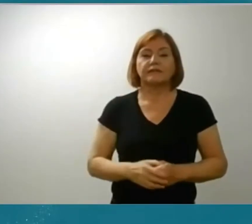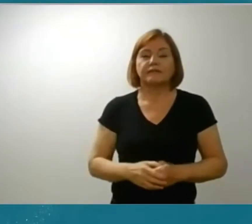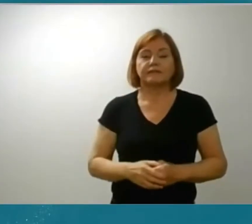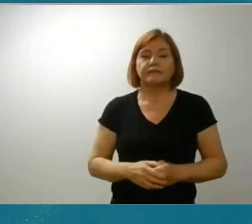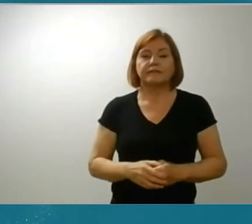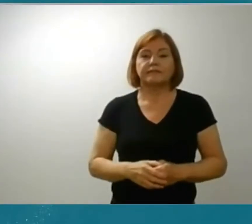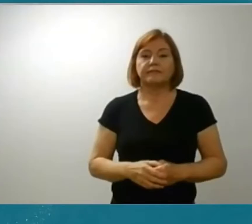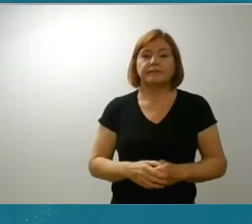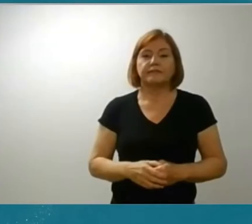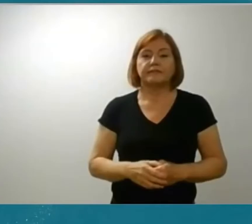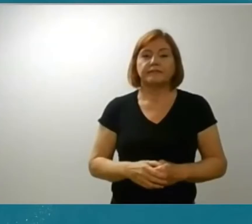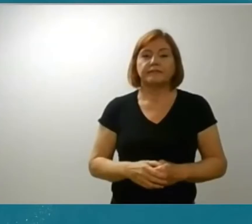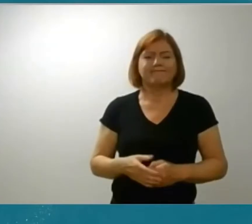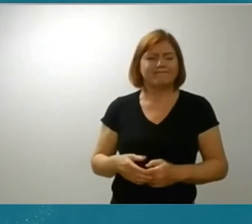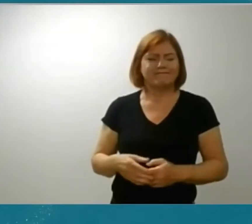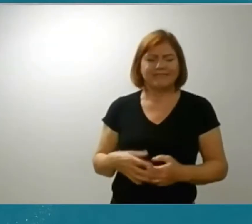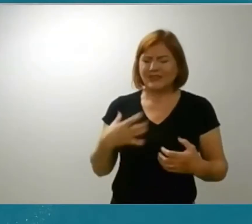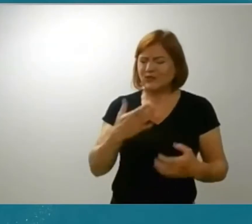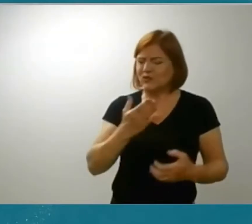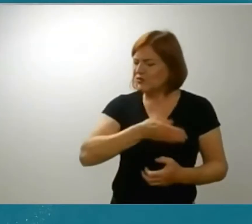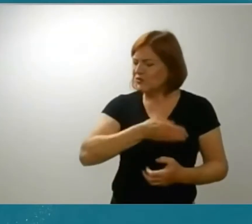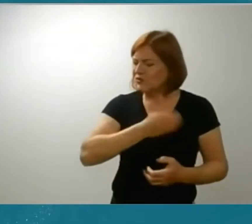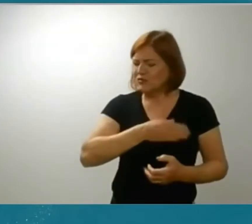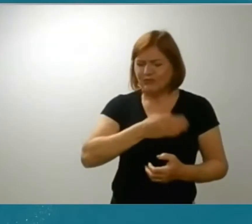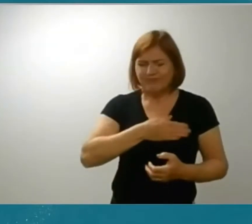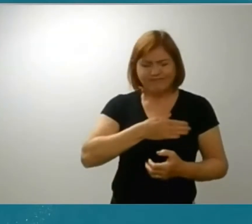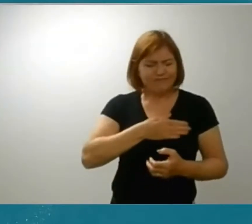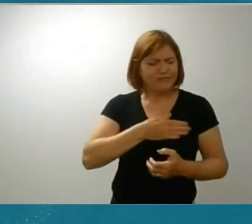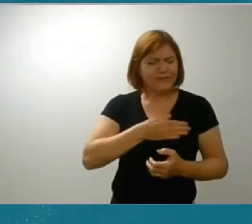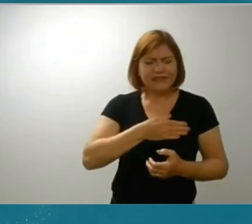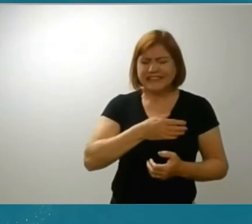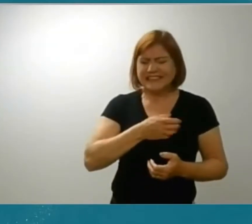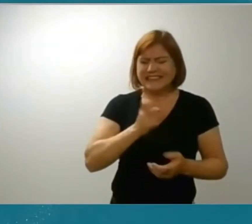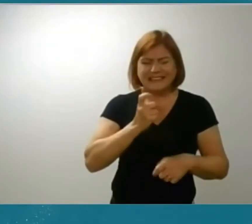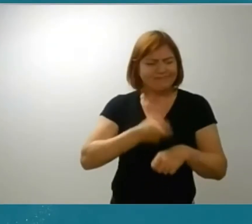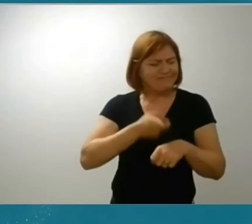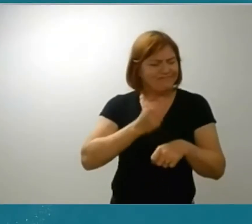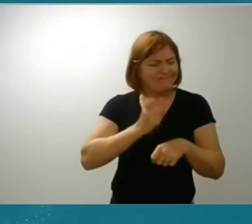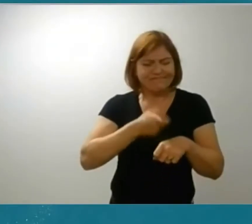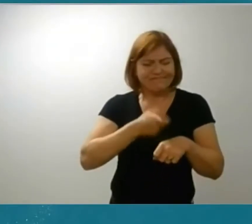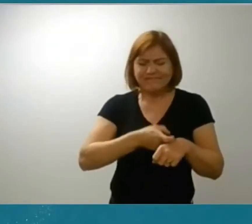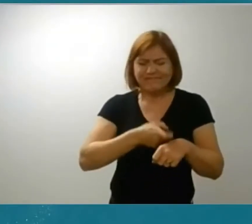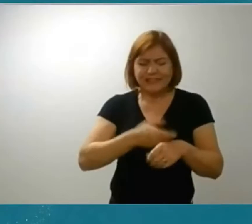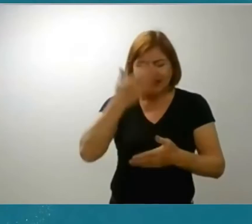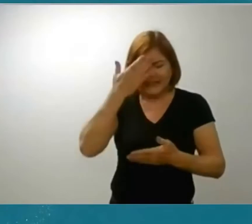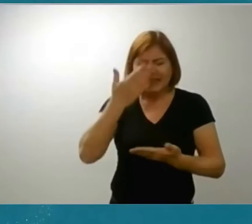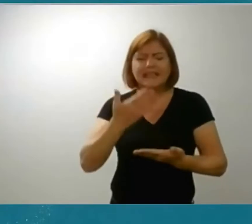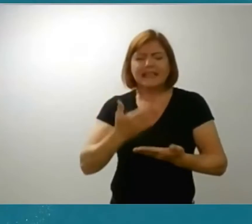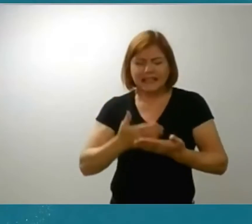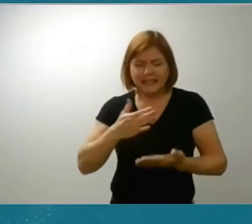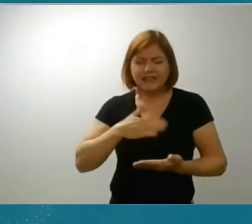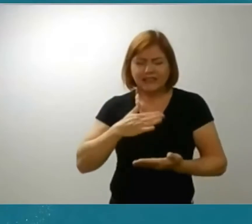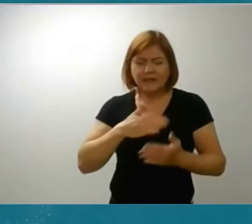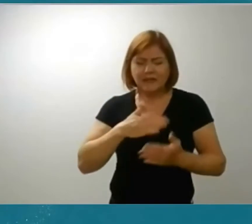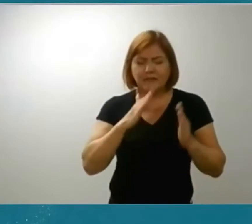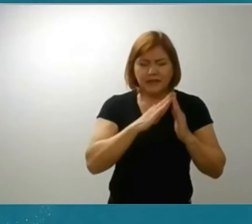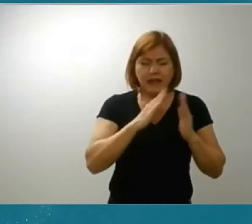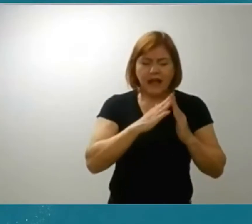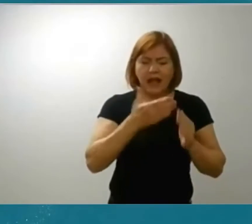são todas as coisas. Por isso a ele, pois, a glória eternamente.